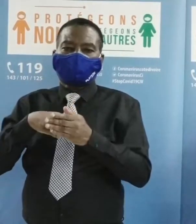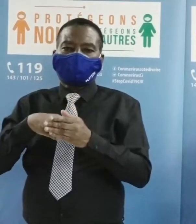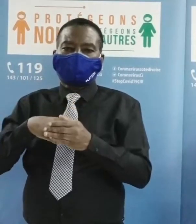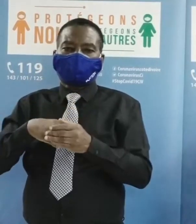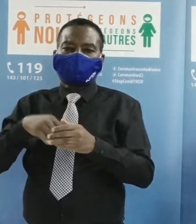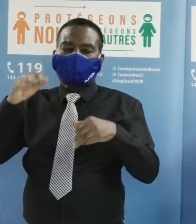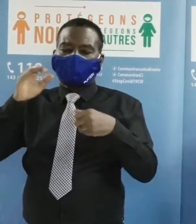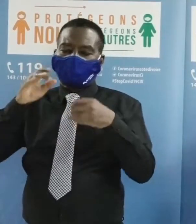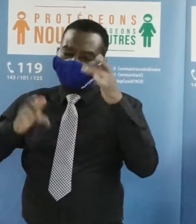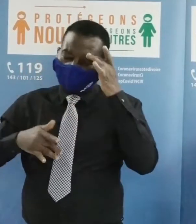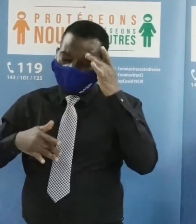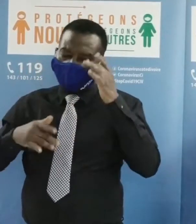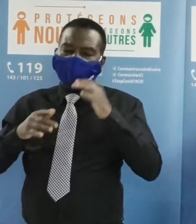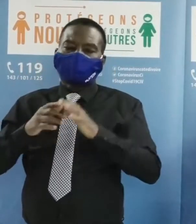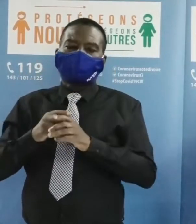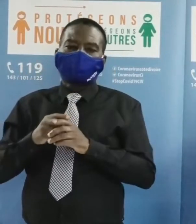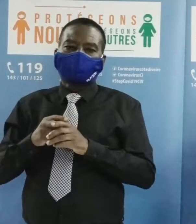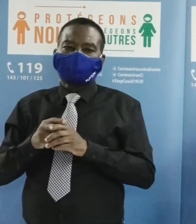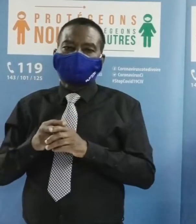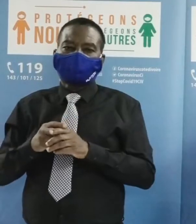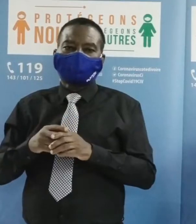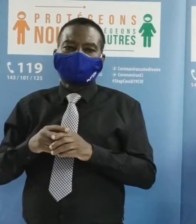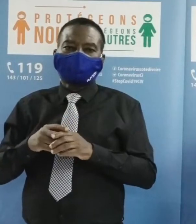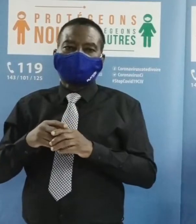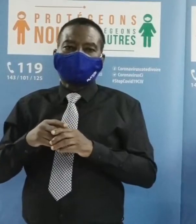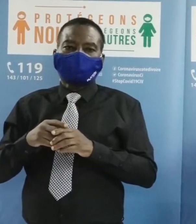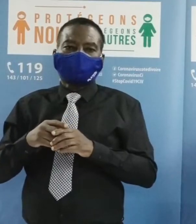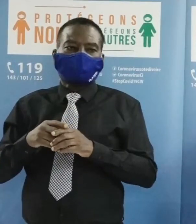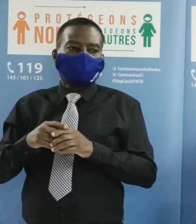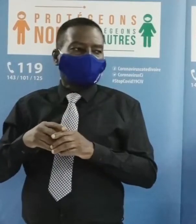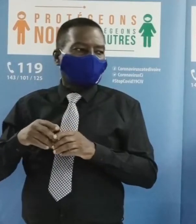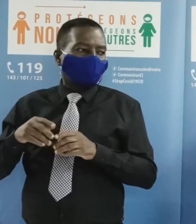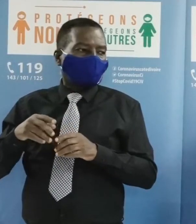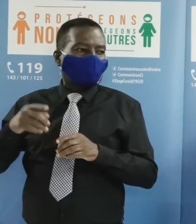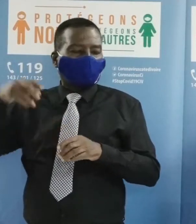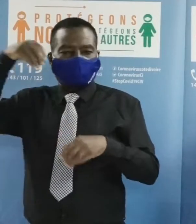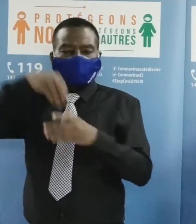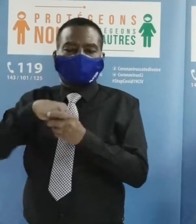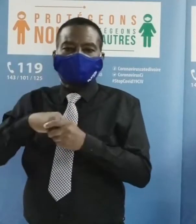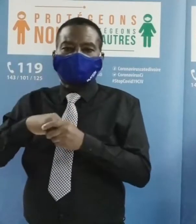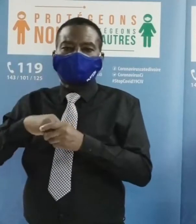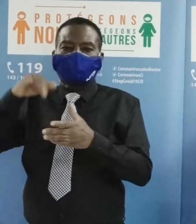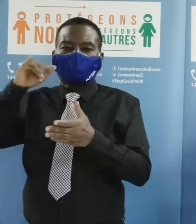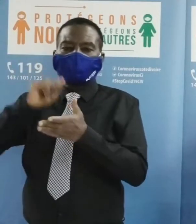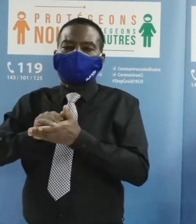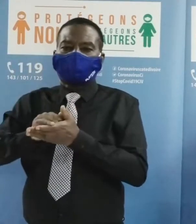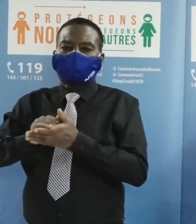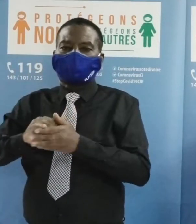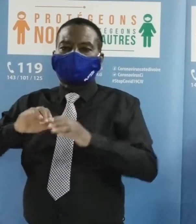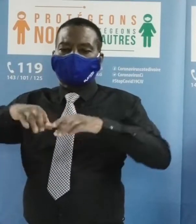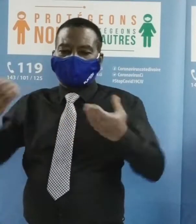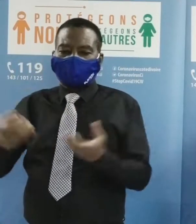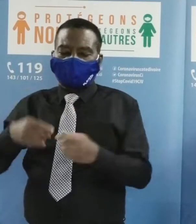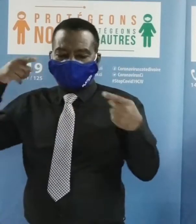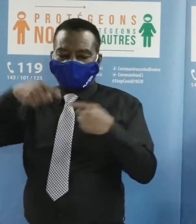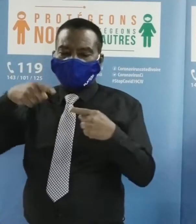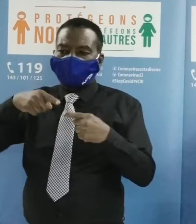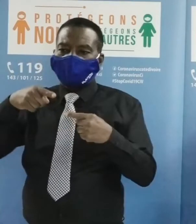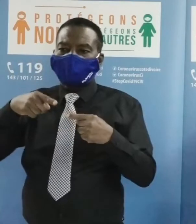épidémies bien sûr merci dans le cas de ce comité de lutte